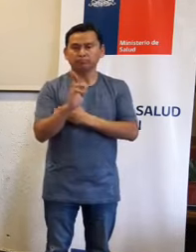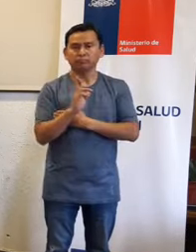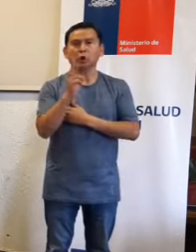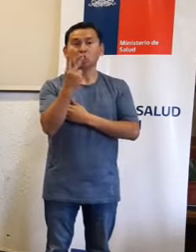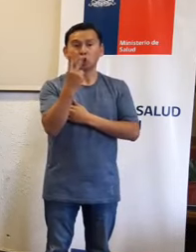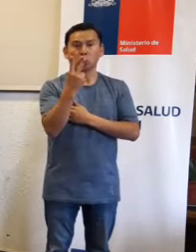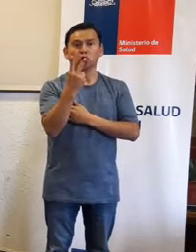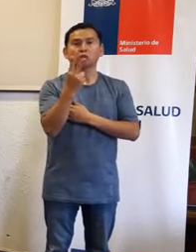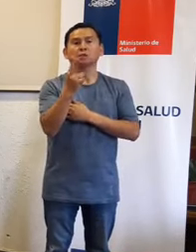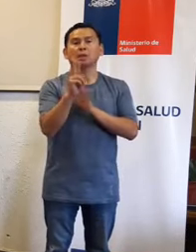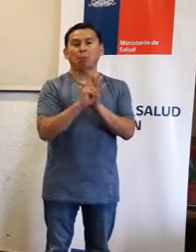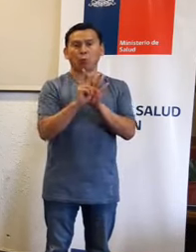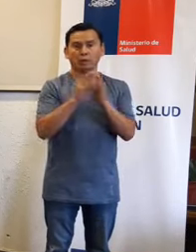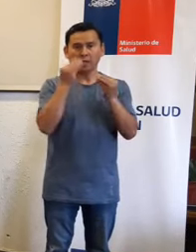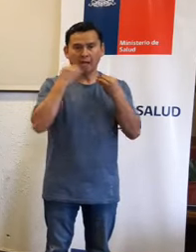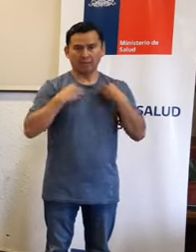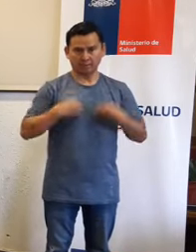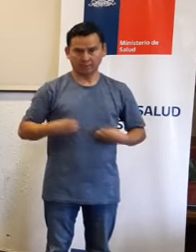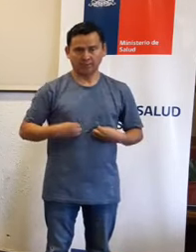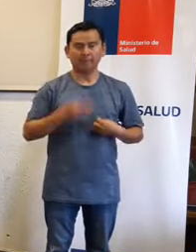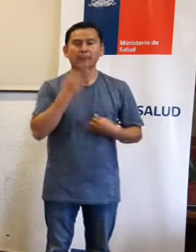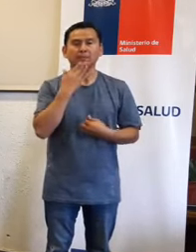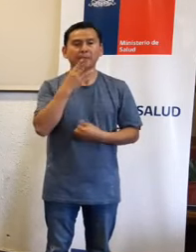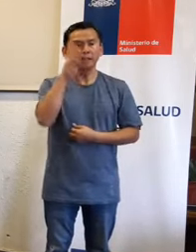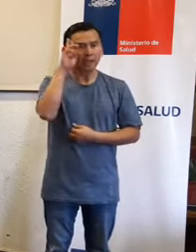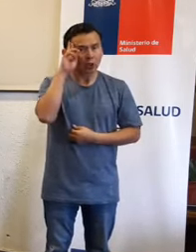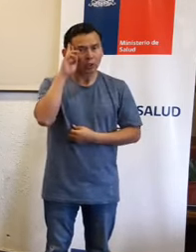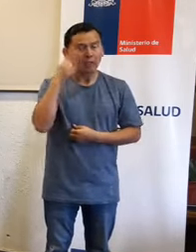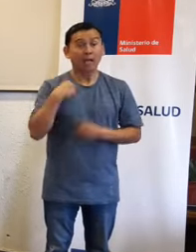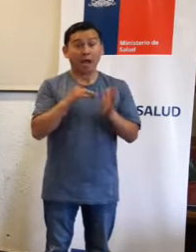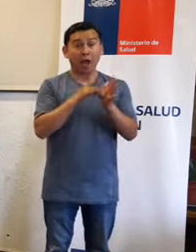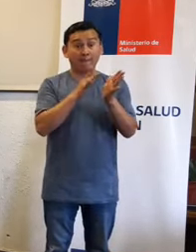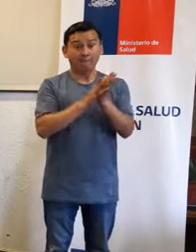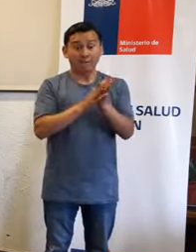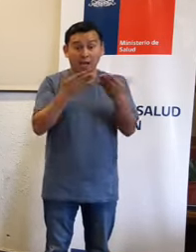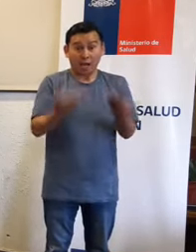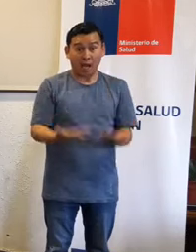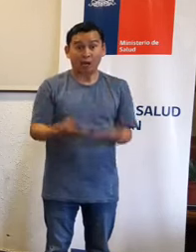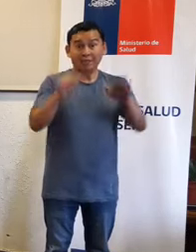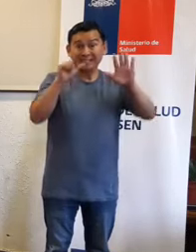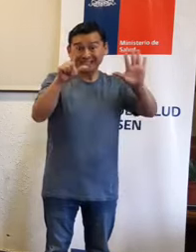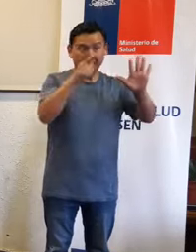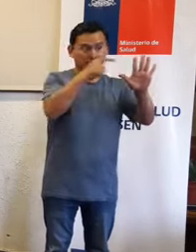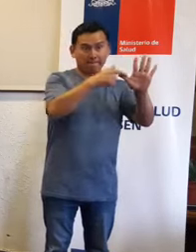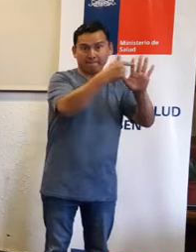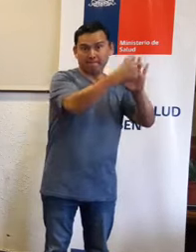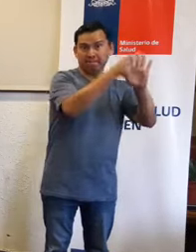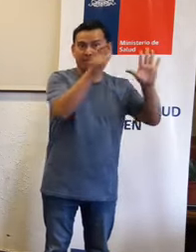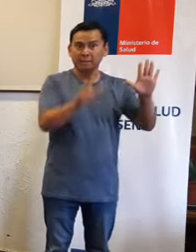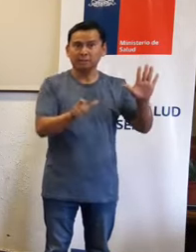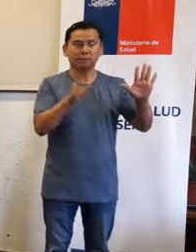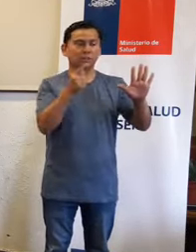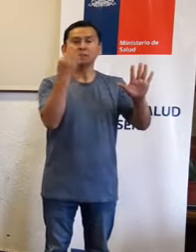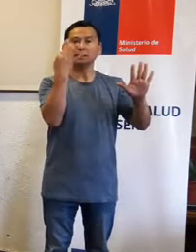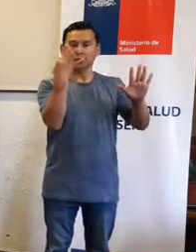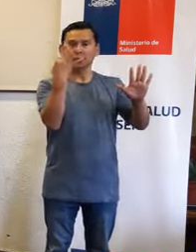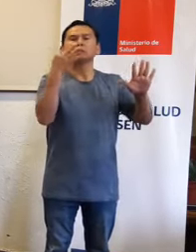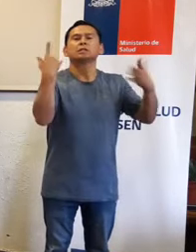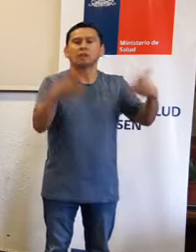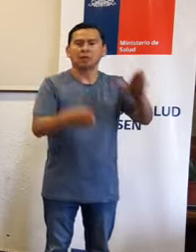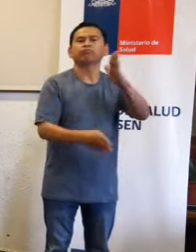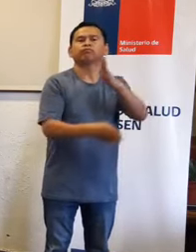resultados. También es importante recordar que a la fecha de nuestros 7 casos positivos, 3 se encuentran